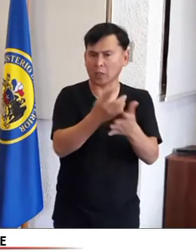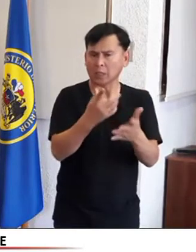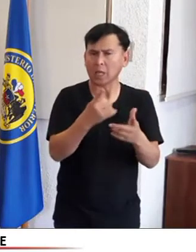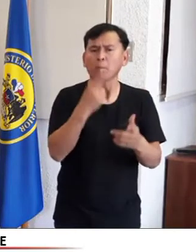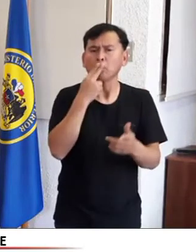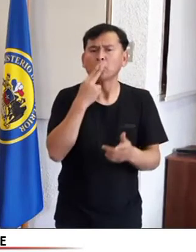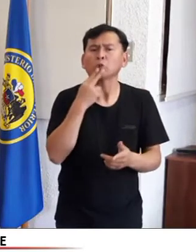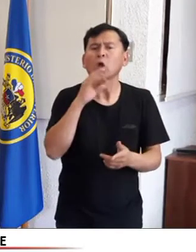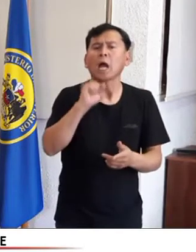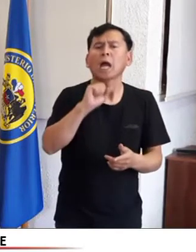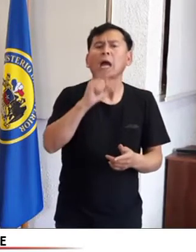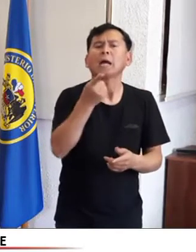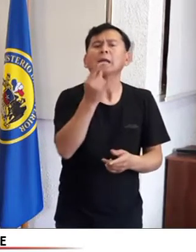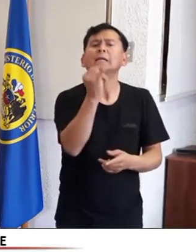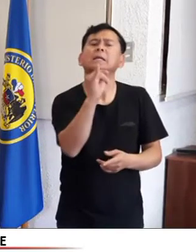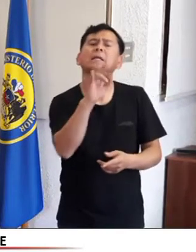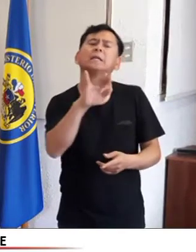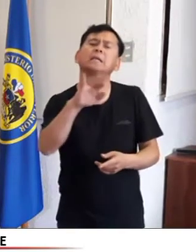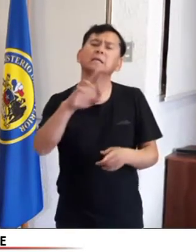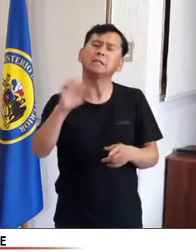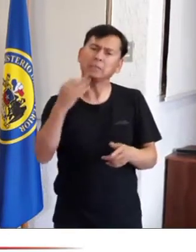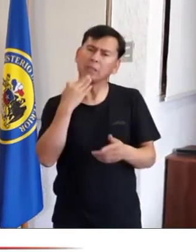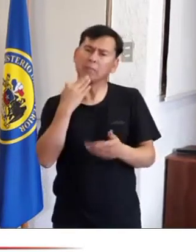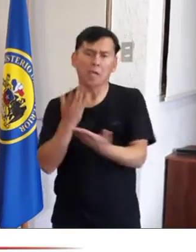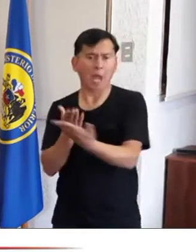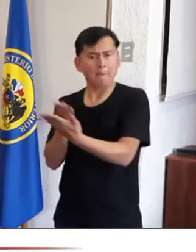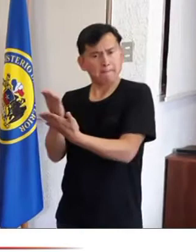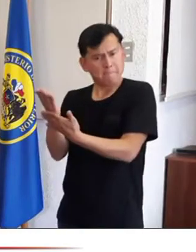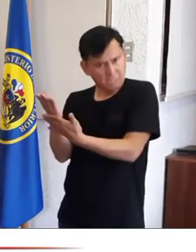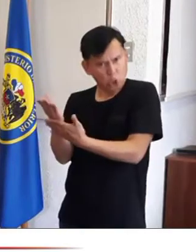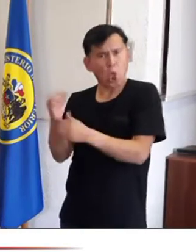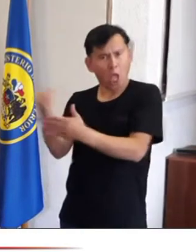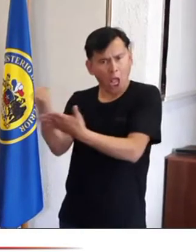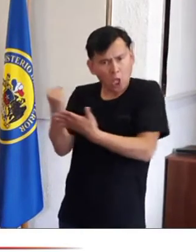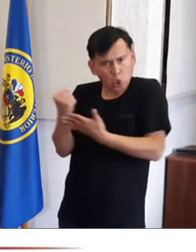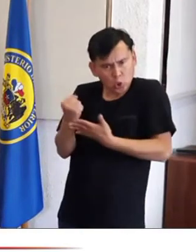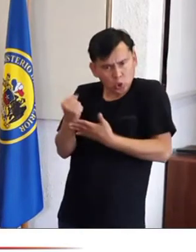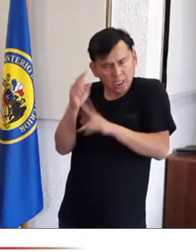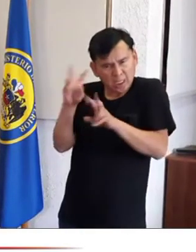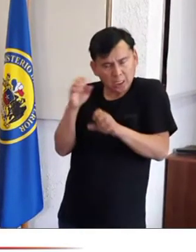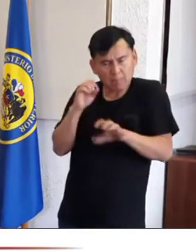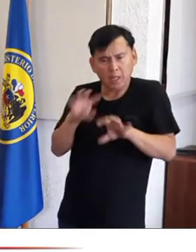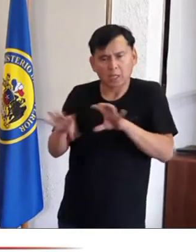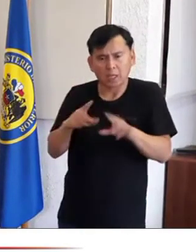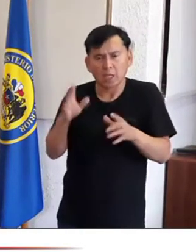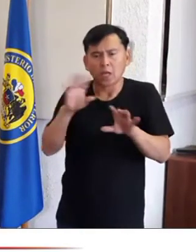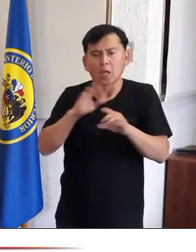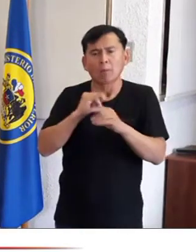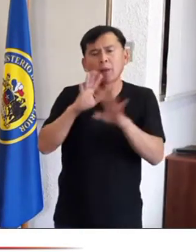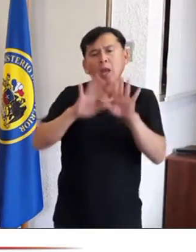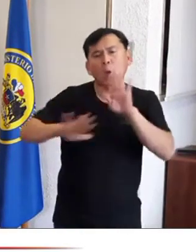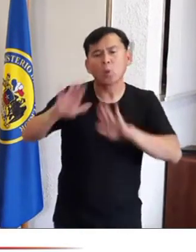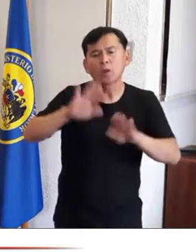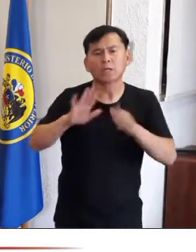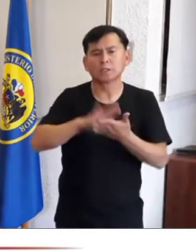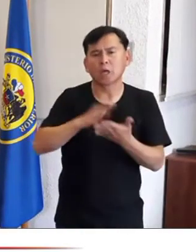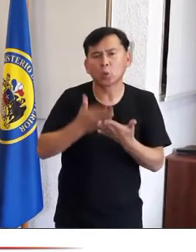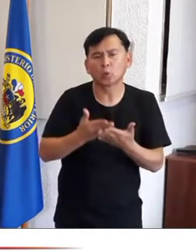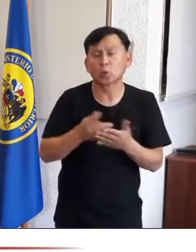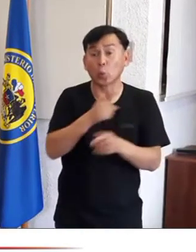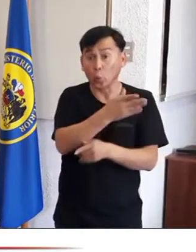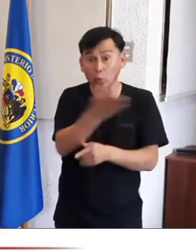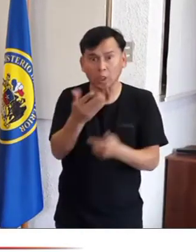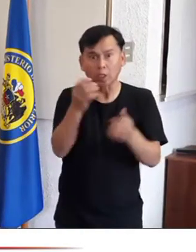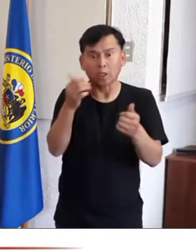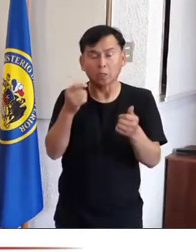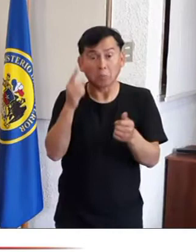hecho un llamado a las empresas acuícolas para solicitar aportes, especialmente de elementos de protección a la comunidad. ¿Ustedes, como